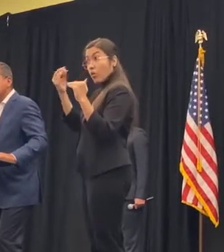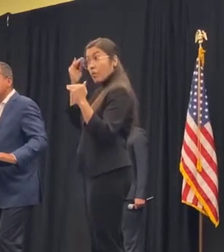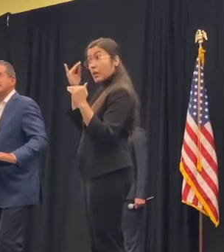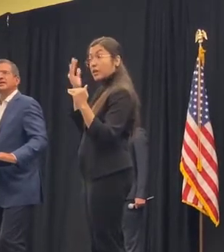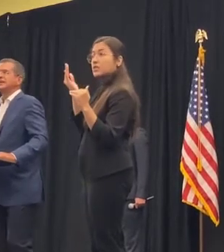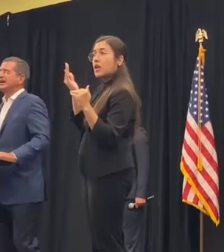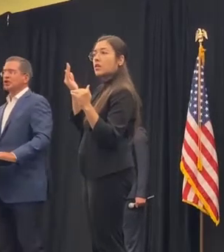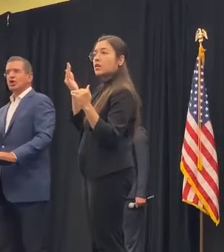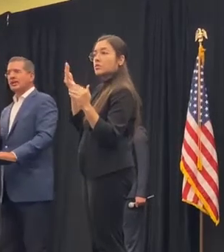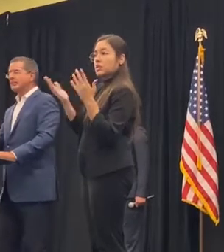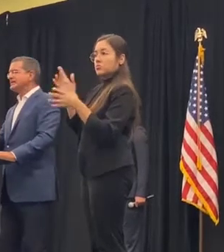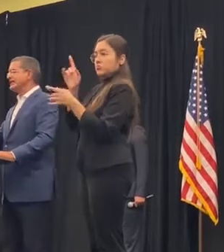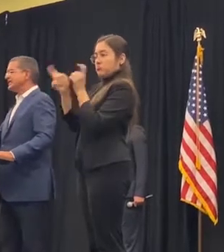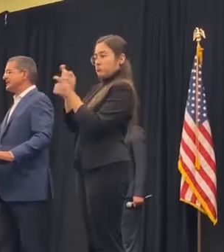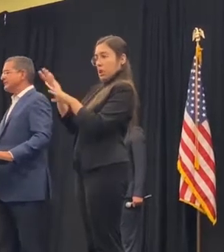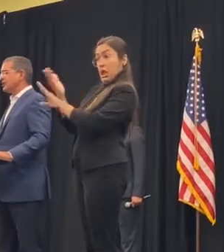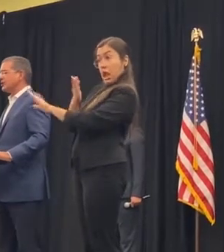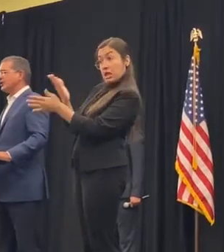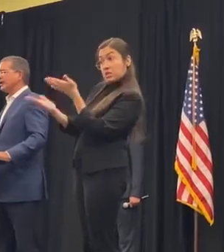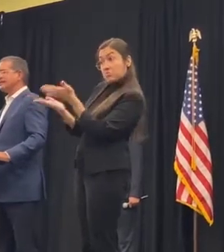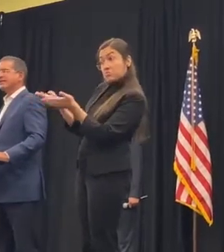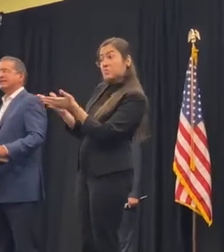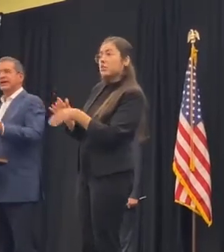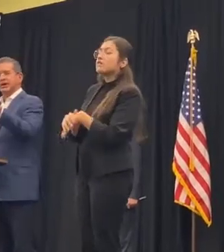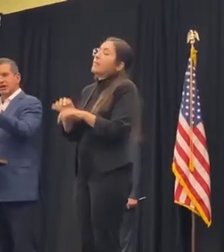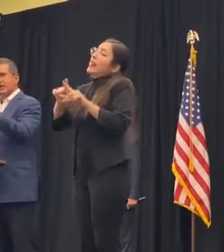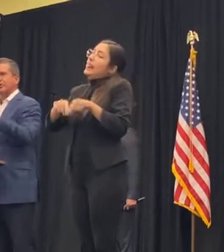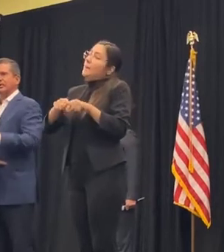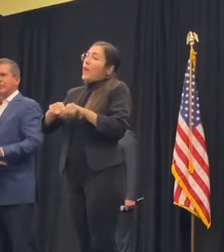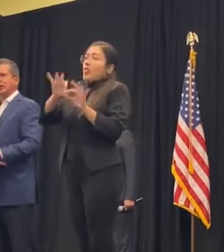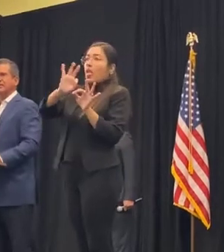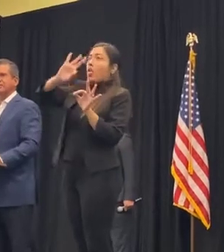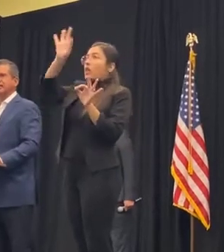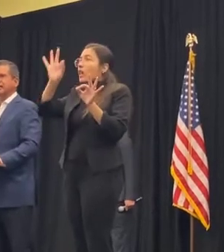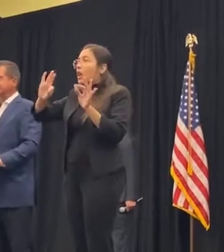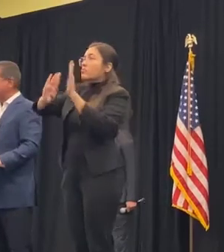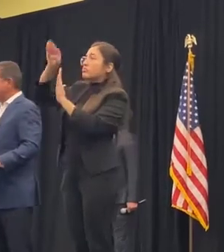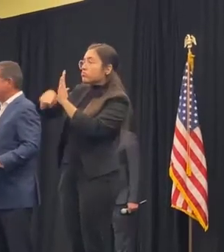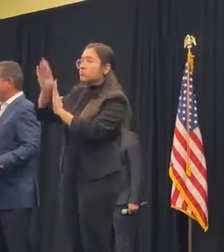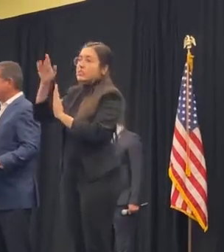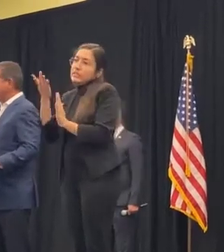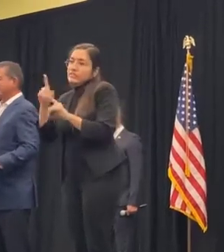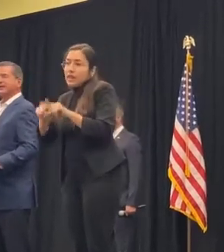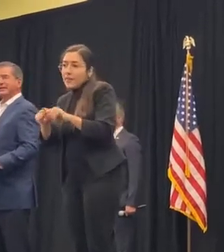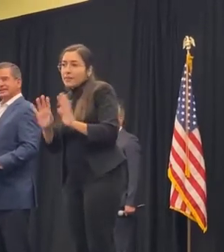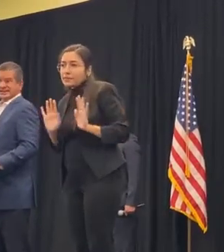su vigencia? ¿O la va a hacer? Todo va a depender del monitoreo de las estadísticas. Lo que vislumbramos que va a suceder es